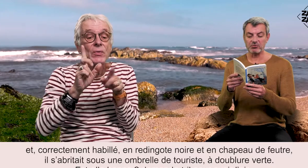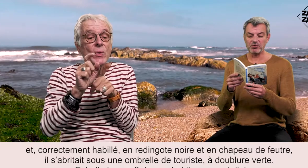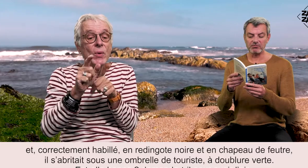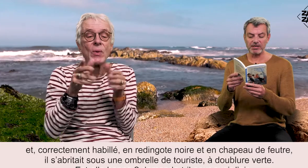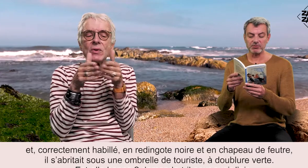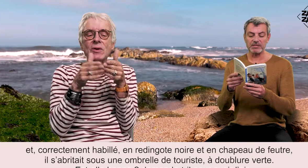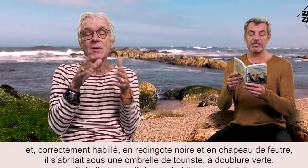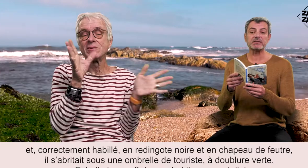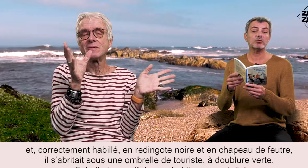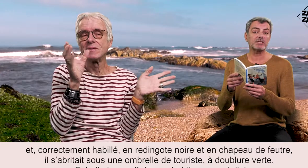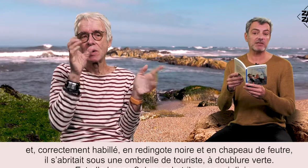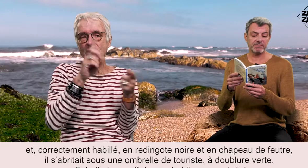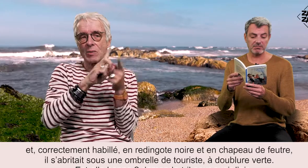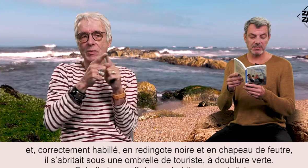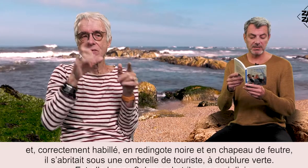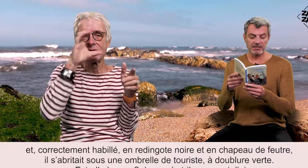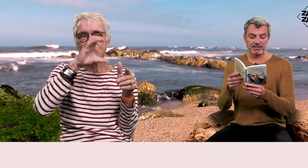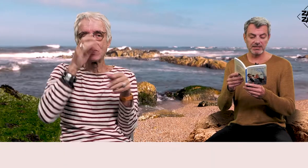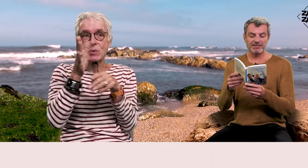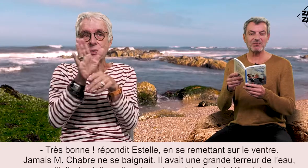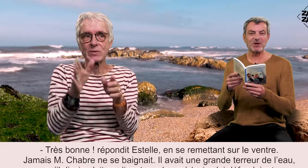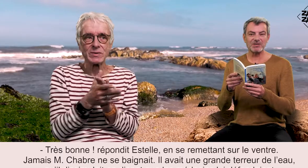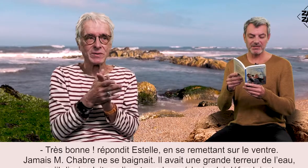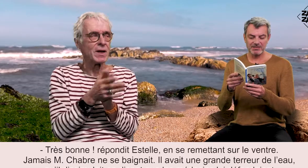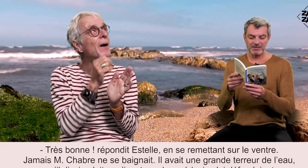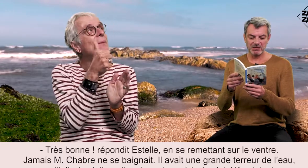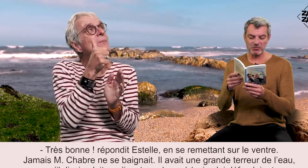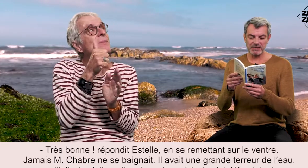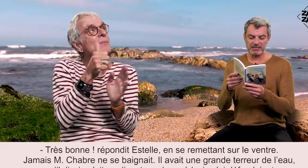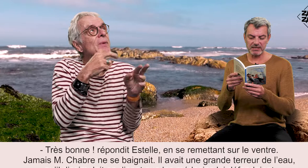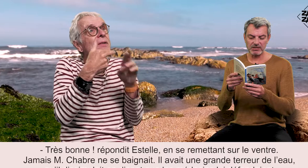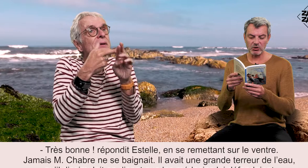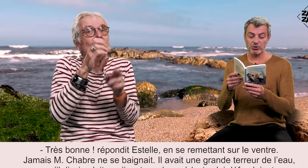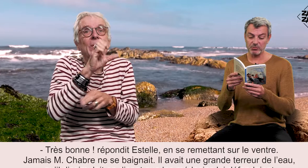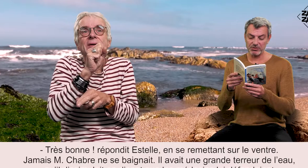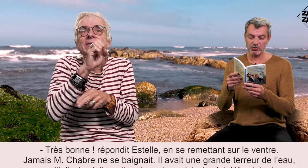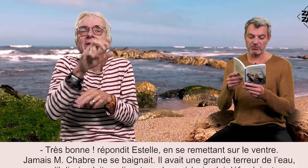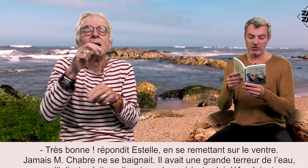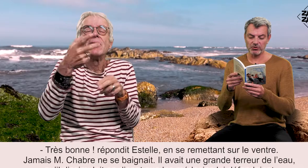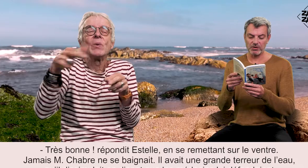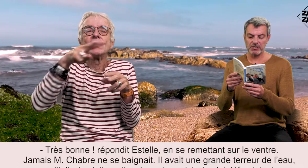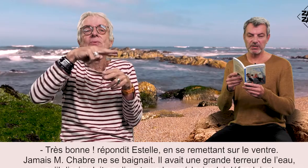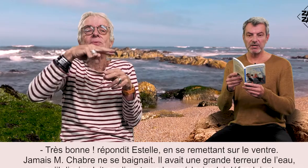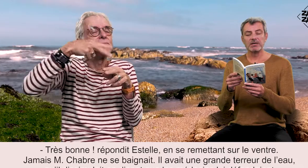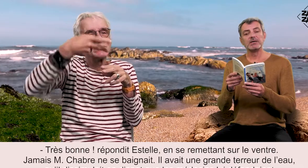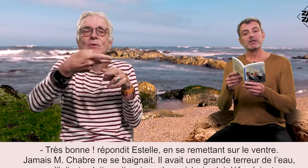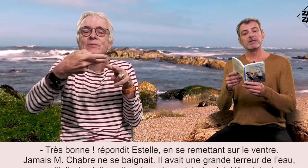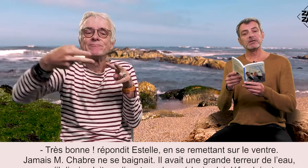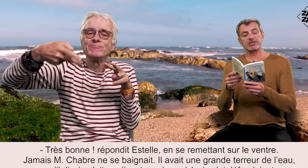demanda-t-il pour avoir l'air de s'intéresser au bain de sa femme. « Très bonne ! » répondit Estelle en se remettant sur le ventre.